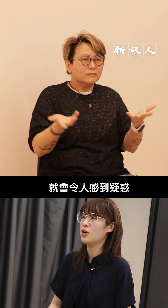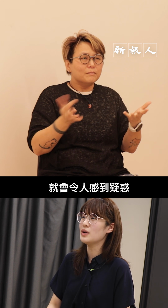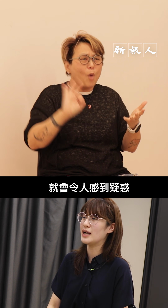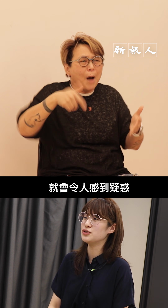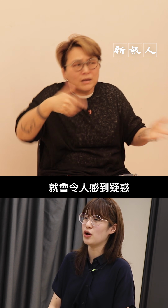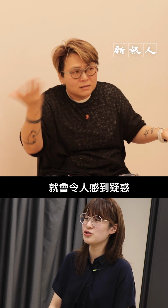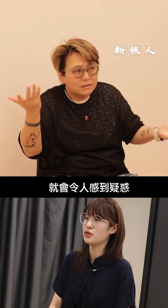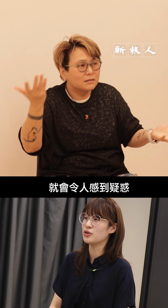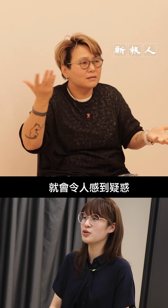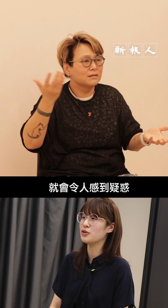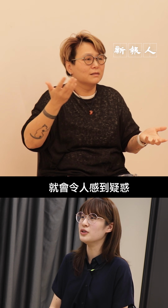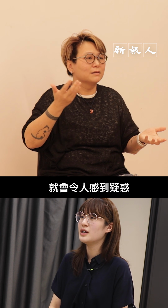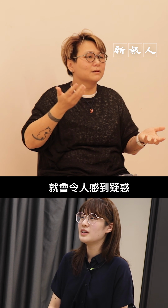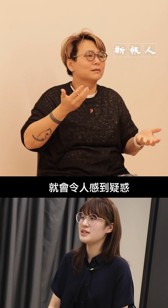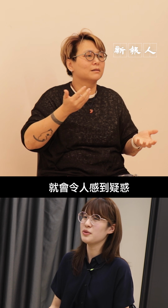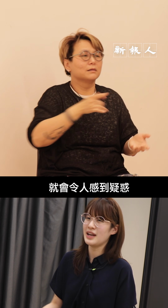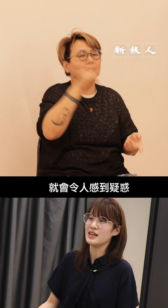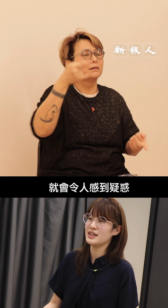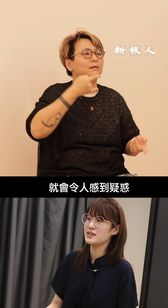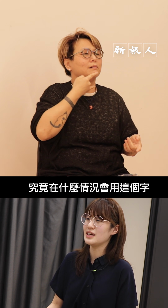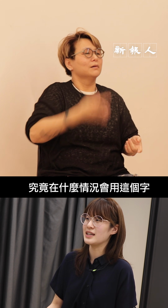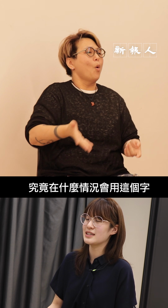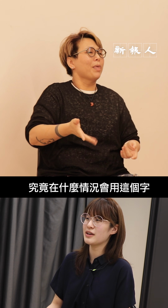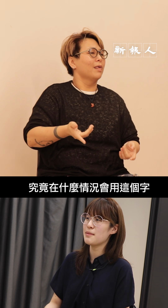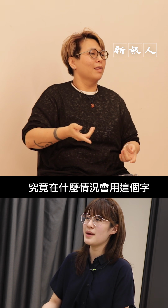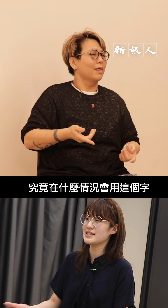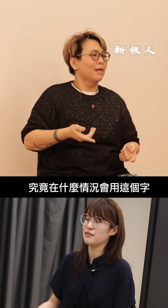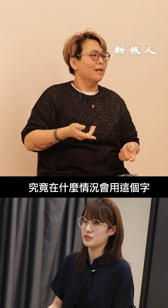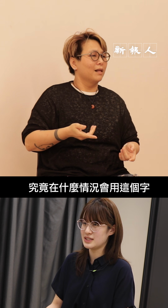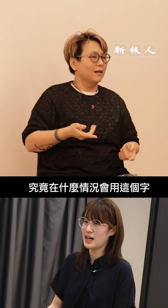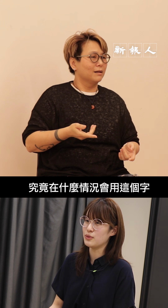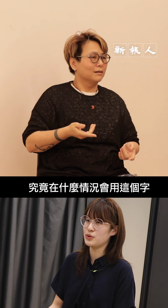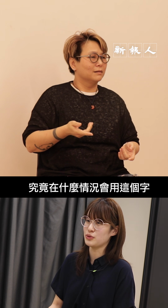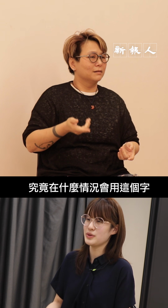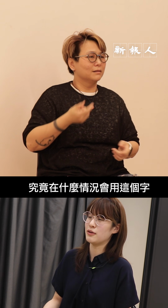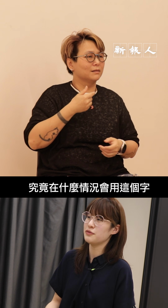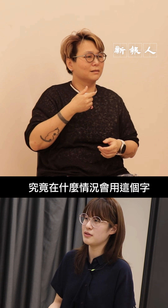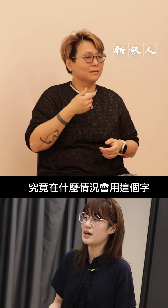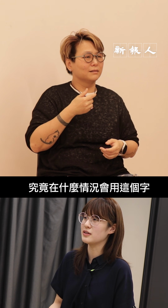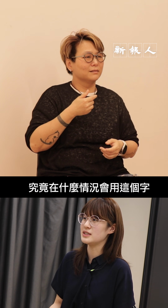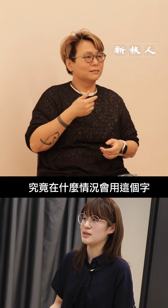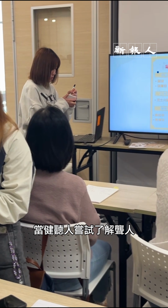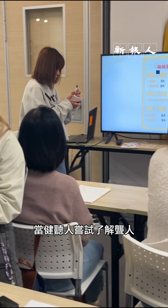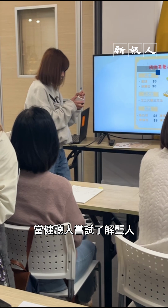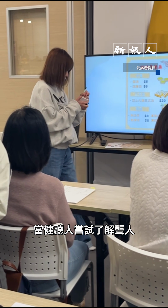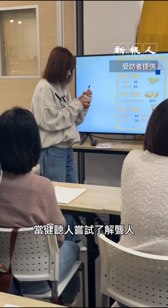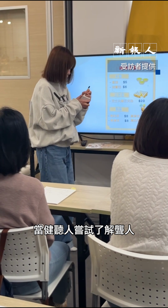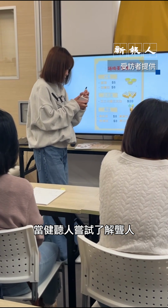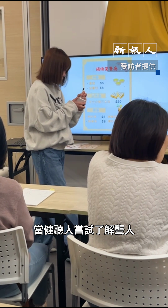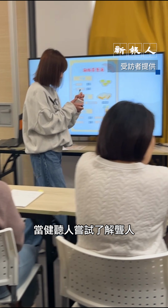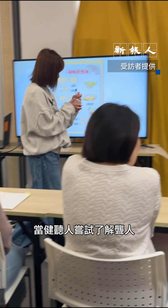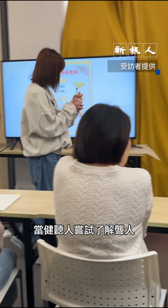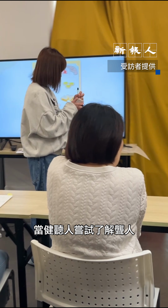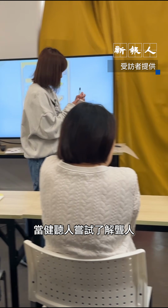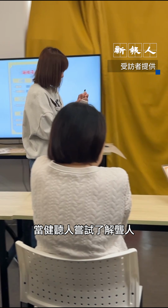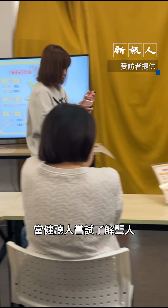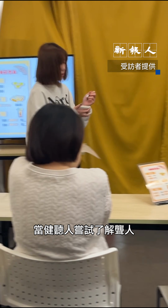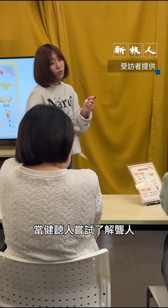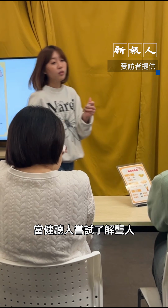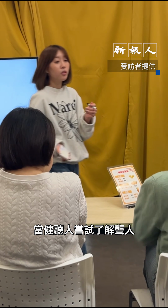難想像到佢點樣嚟嘅呢個字係究竟係咩情況之下會用到有 feel 呢一個字？ 當健聽人嘗試了解聾人，